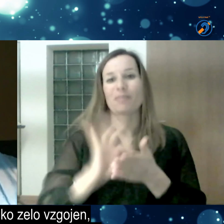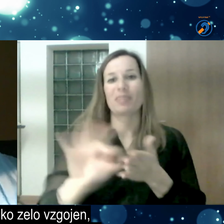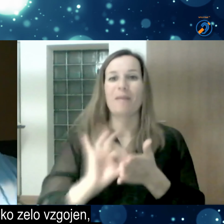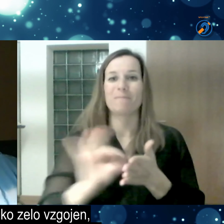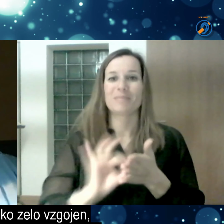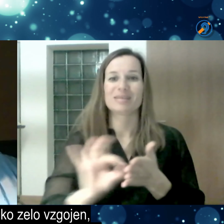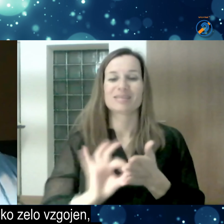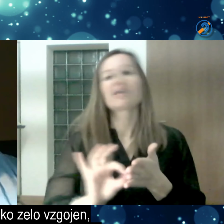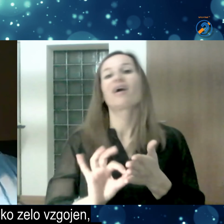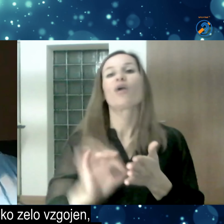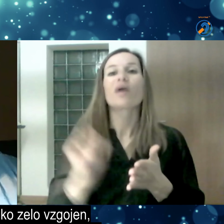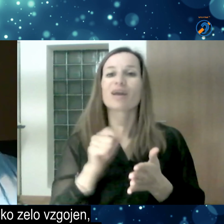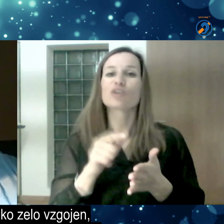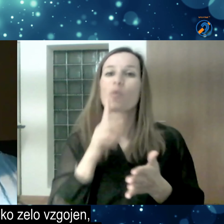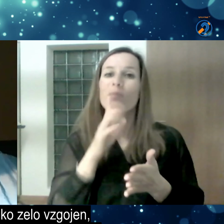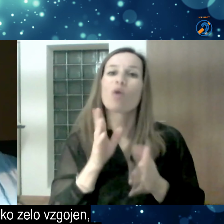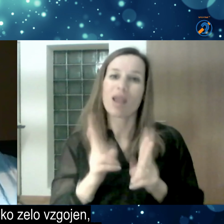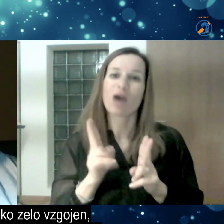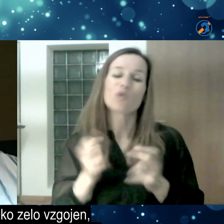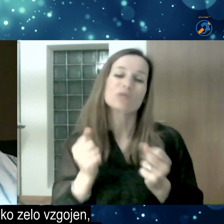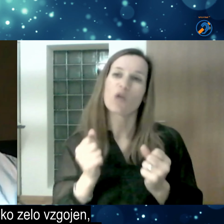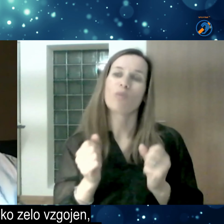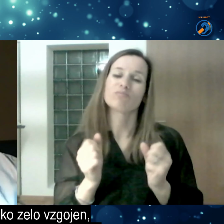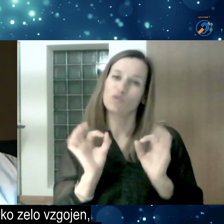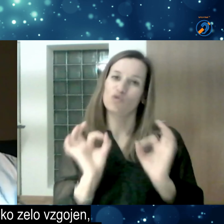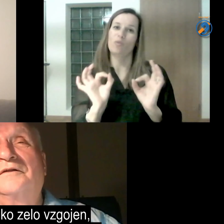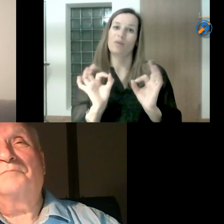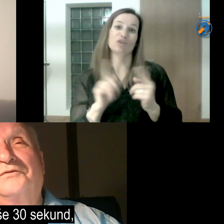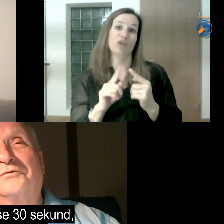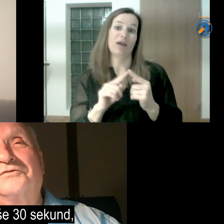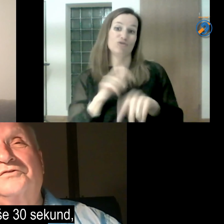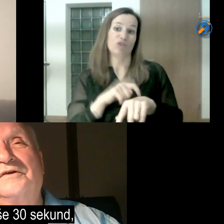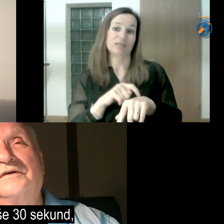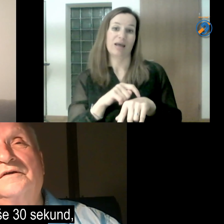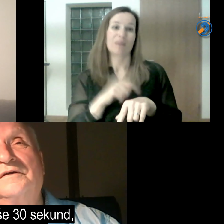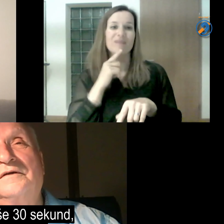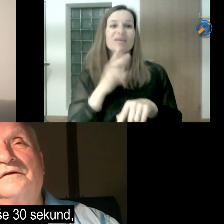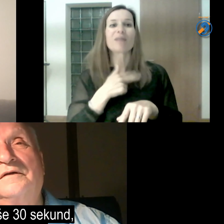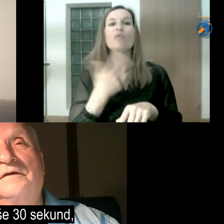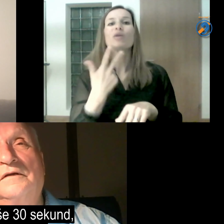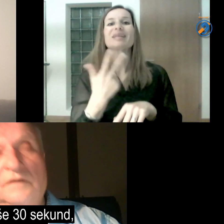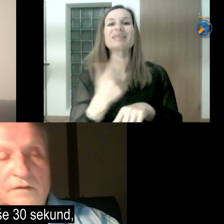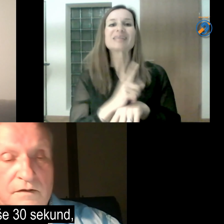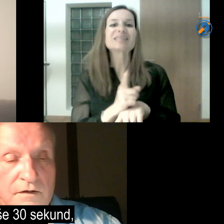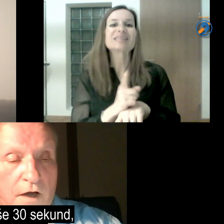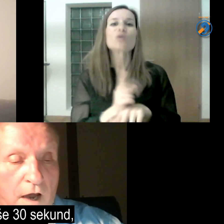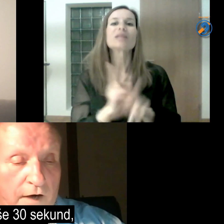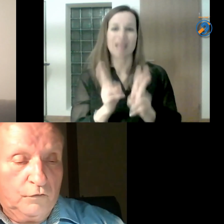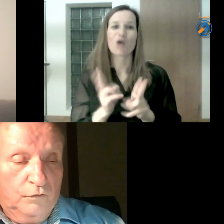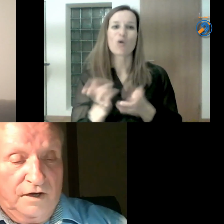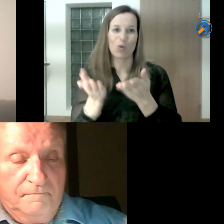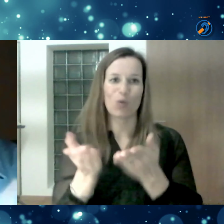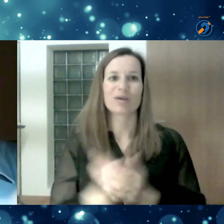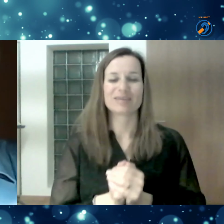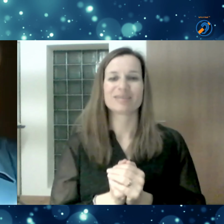lahko zelo vzgojen, ampak če časa zmanjka. Imava še 30 sekund, tako da lahko, kar izvolite.